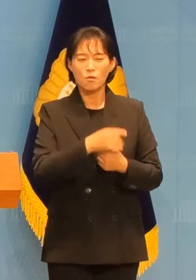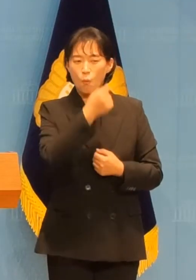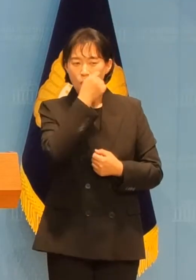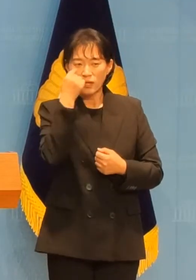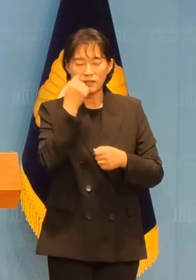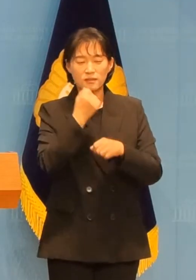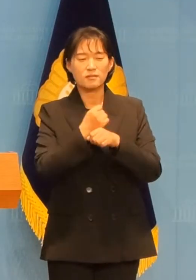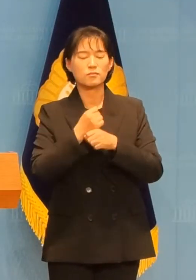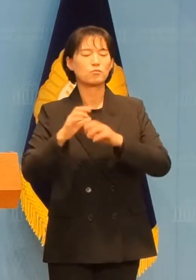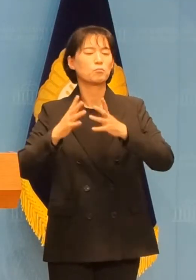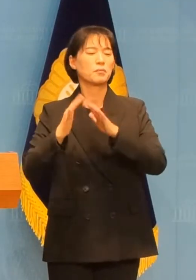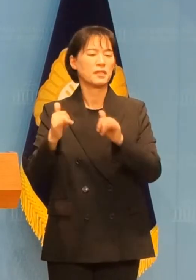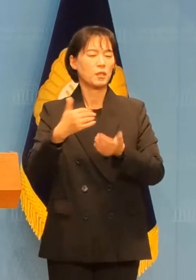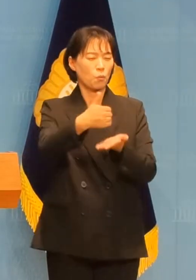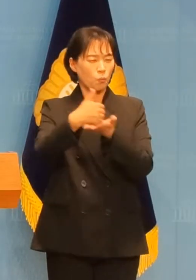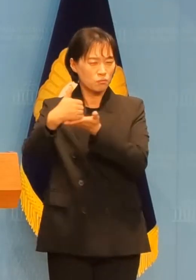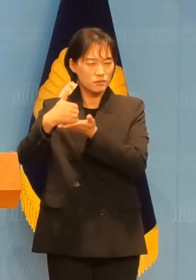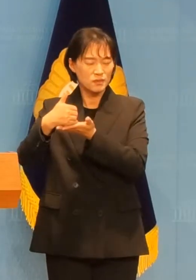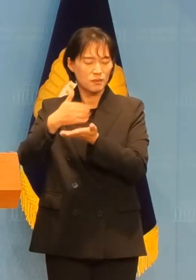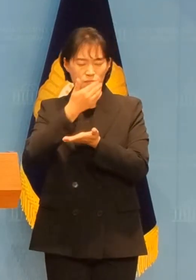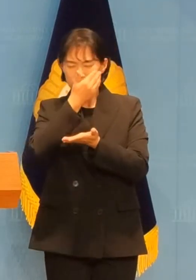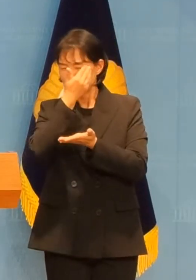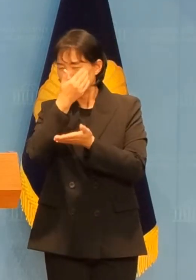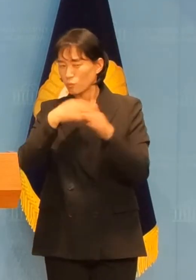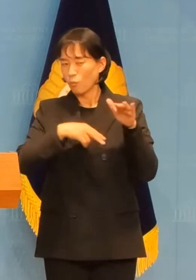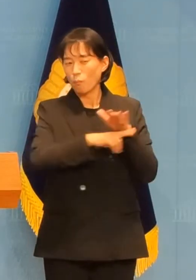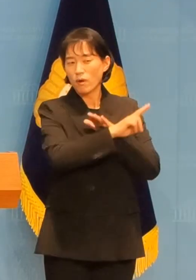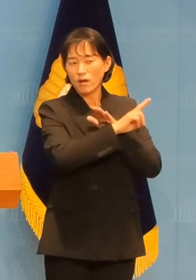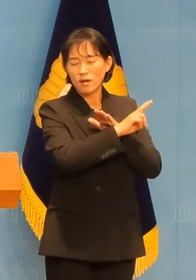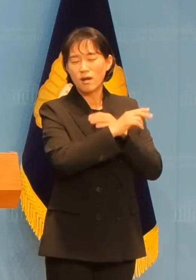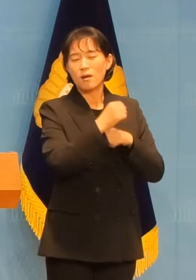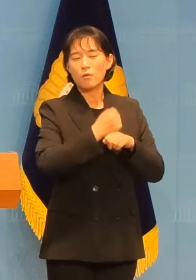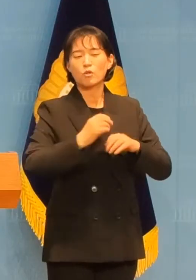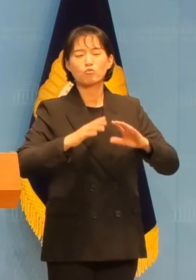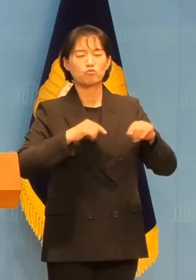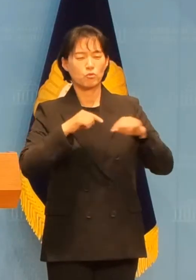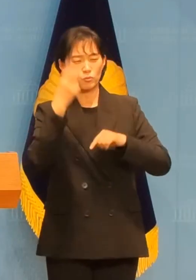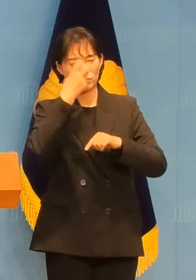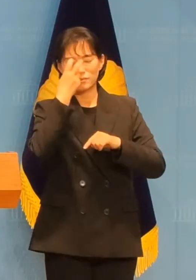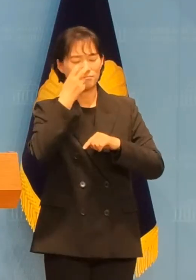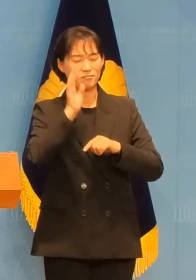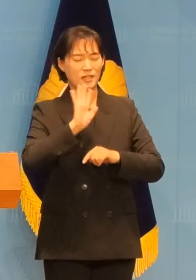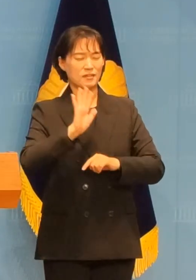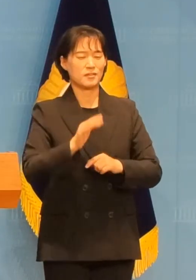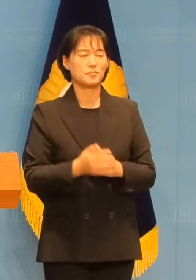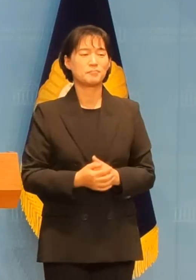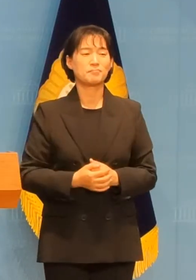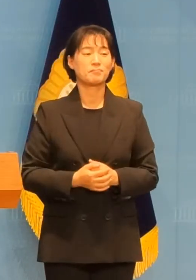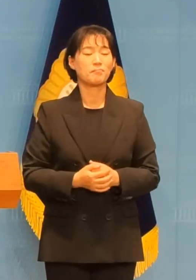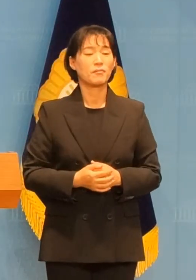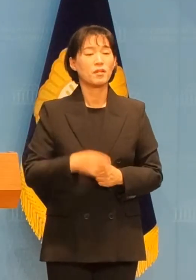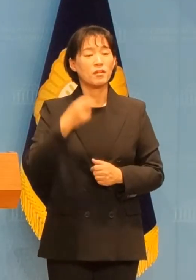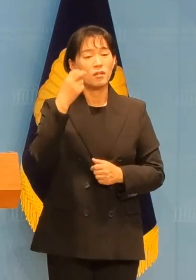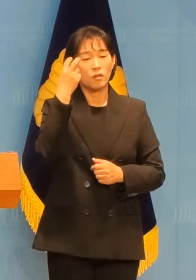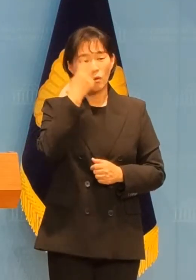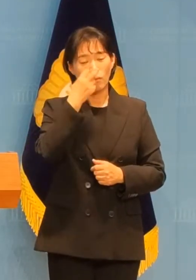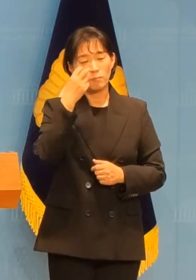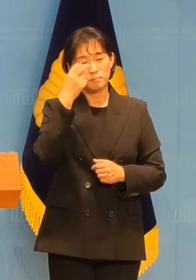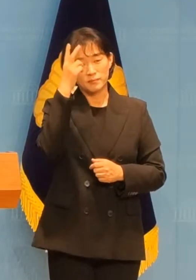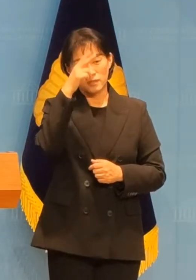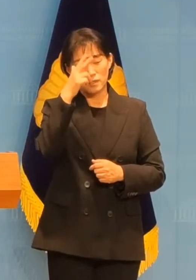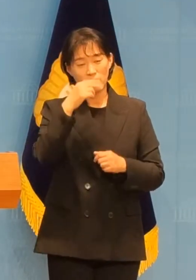밝히라는 국민 요구를 외면한 채 도망치듯 국정조사를 회피하고 있습니다. 검찰을 담당하는